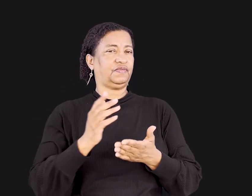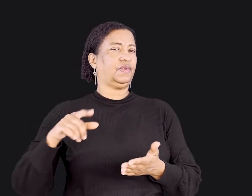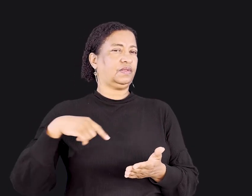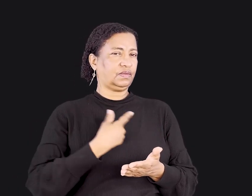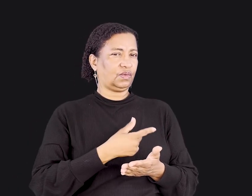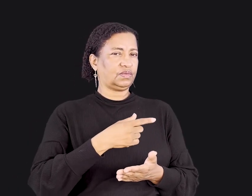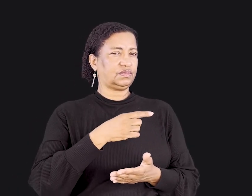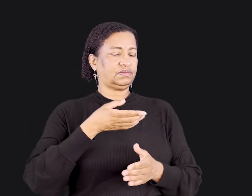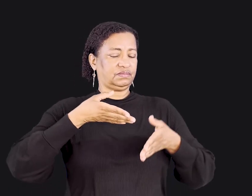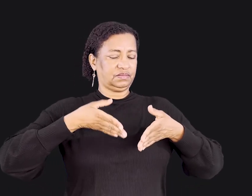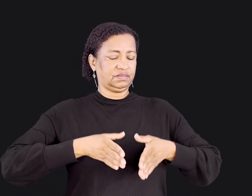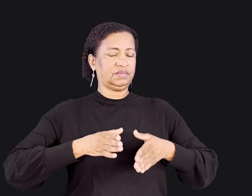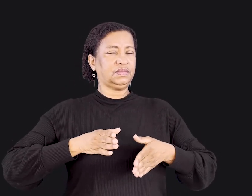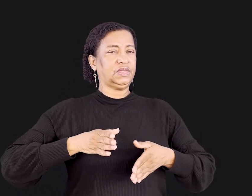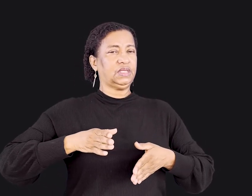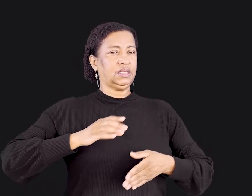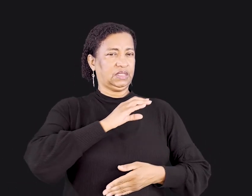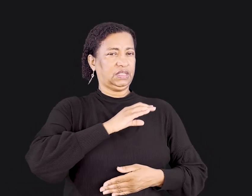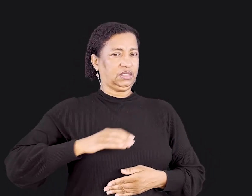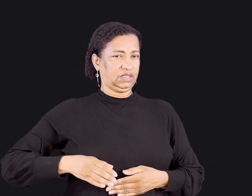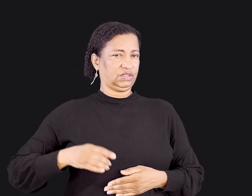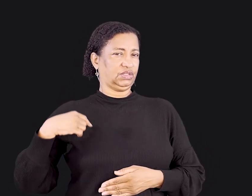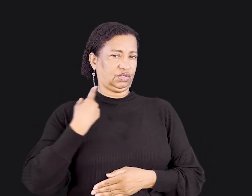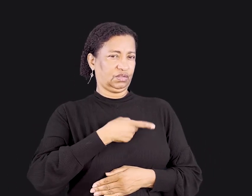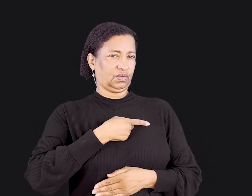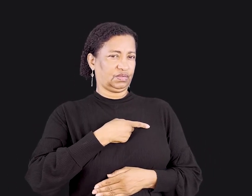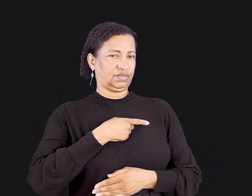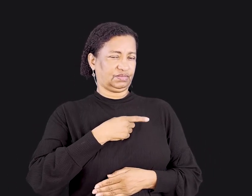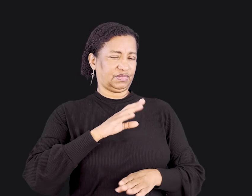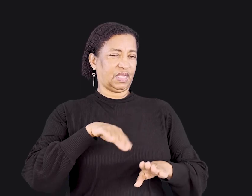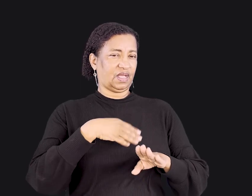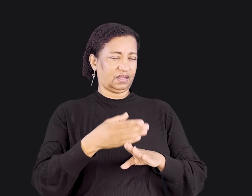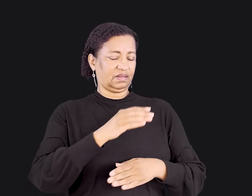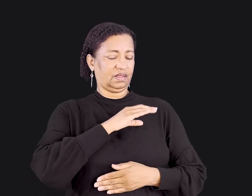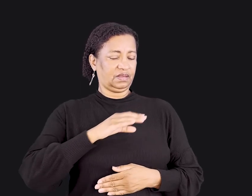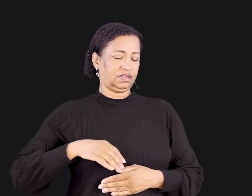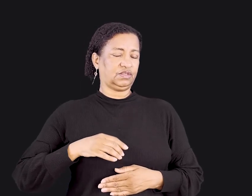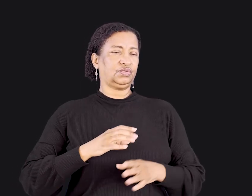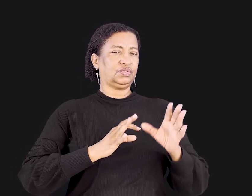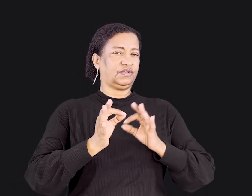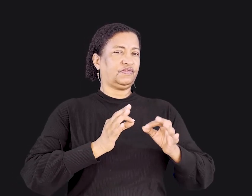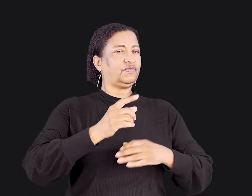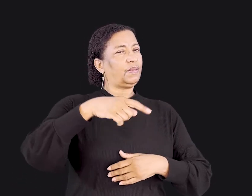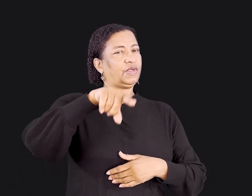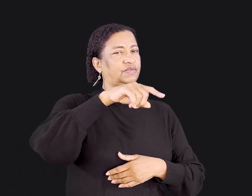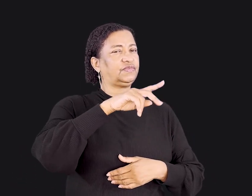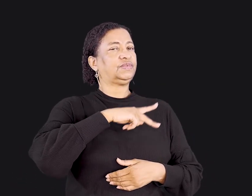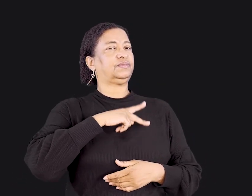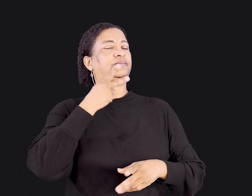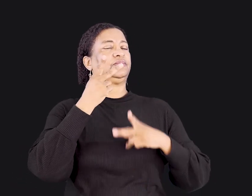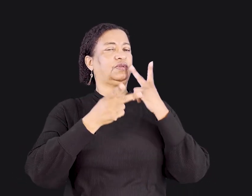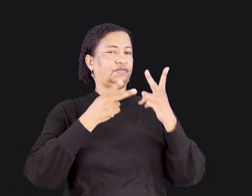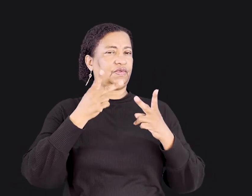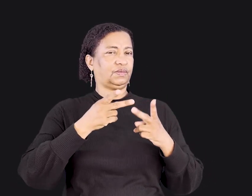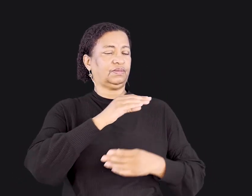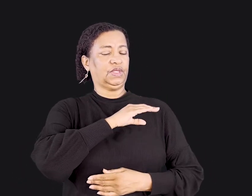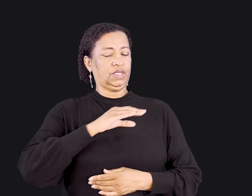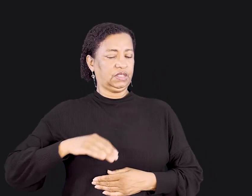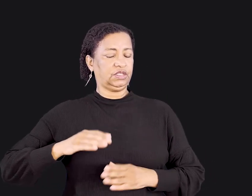mesma coisa quando escreveu: até que Cristo seja formado em vocês. Como Cristo estabelece residência